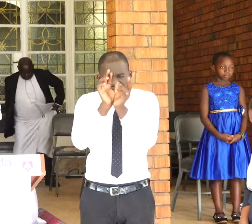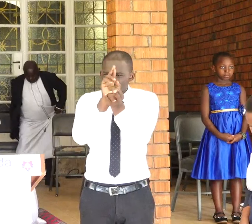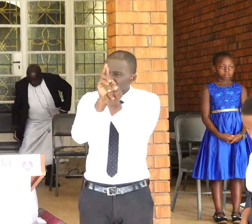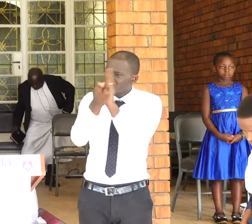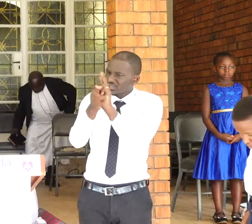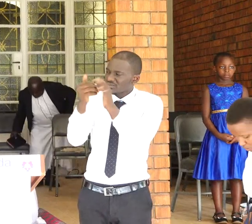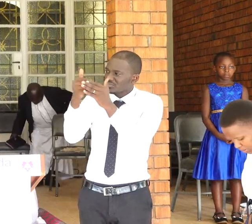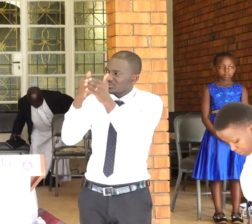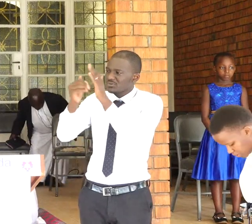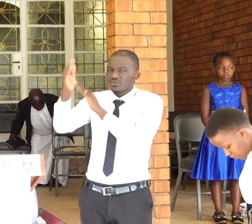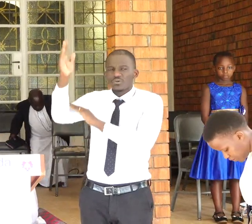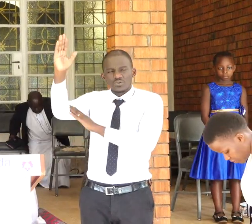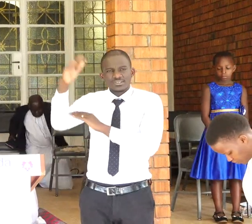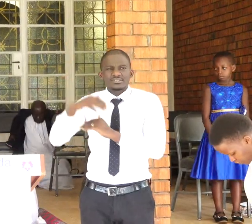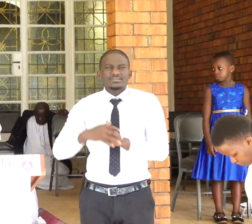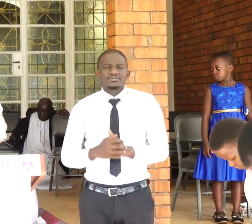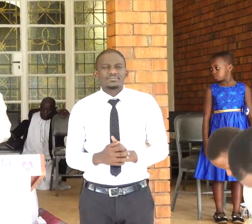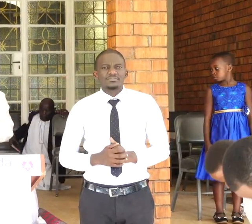ga Katonda